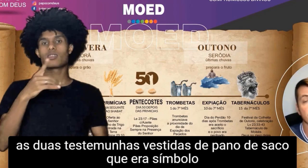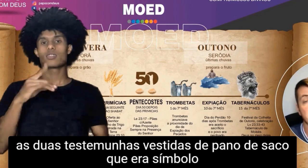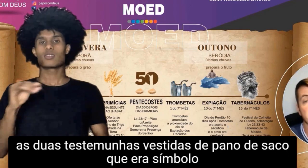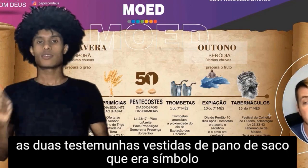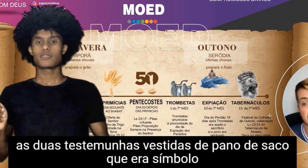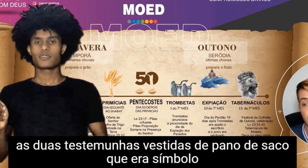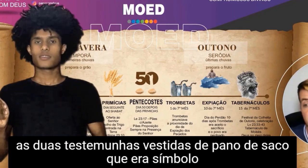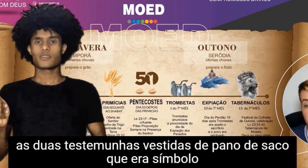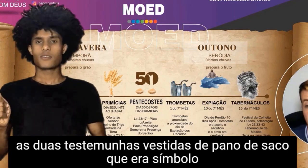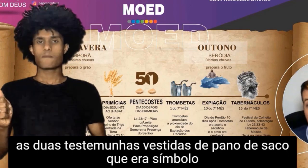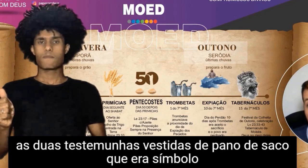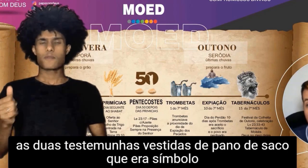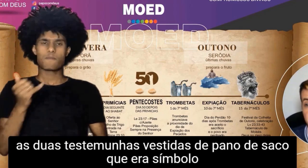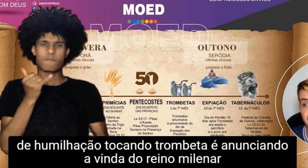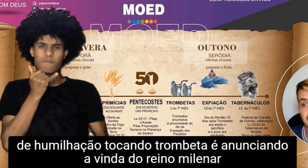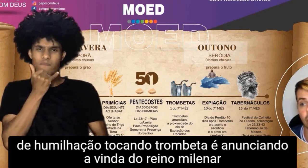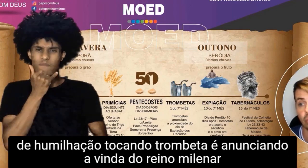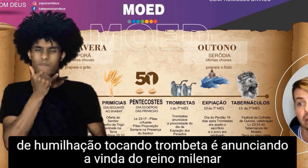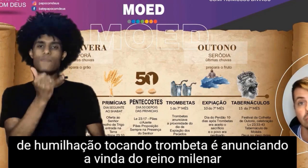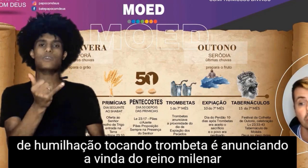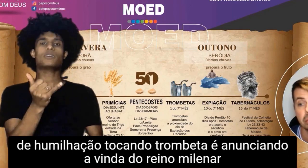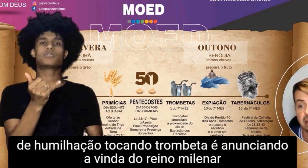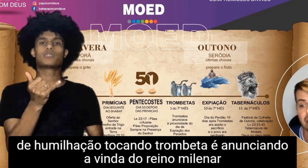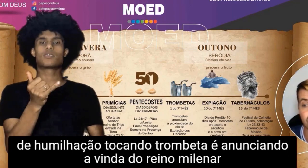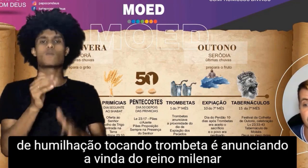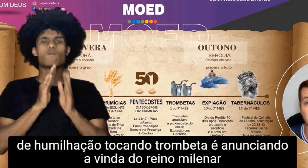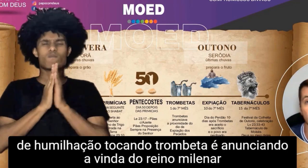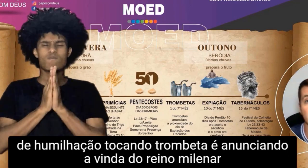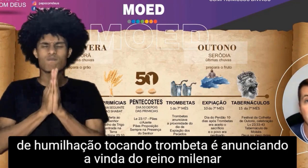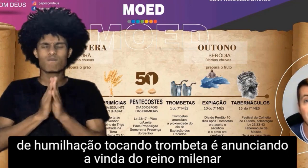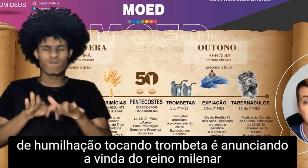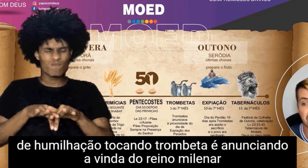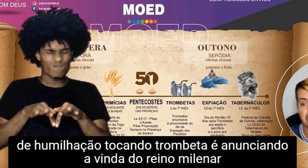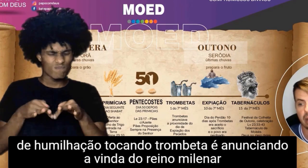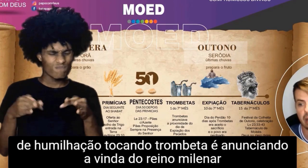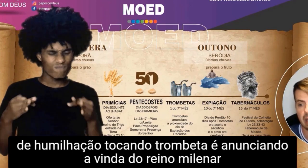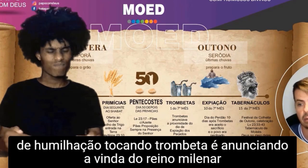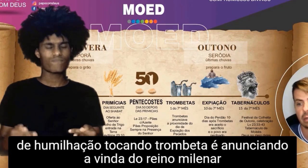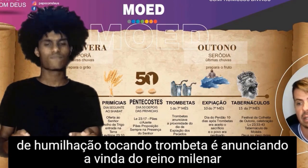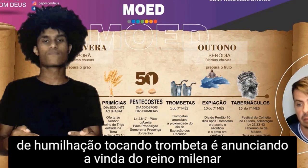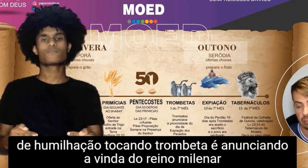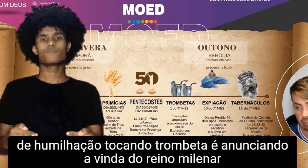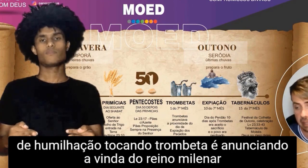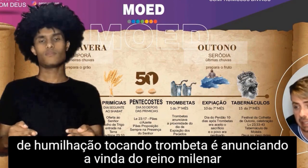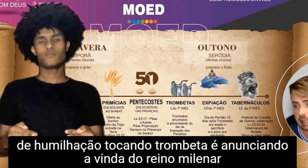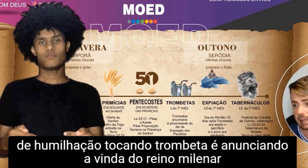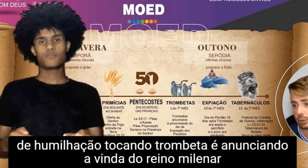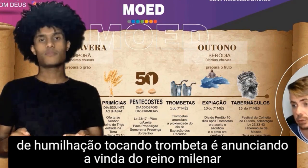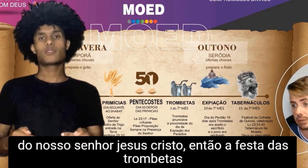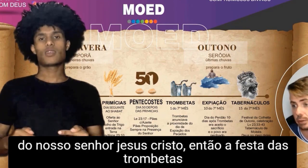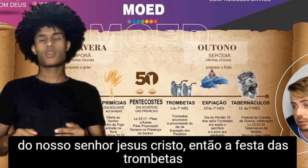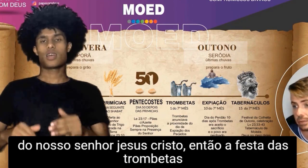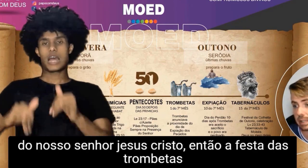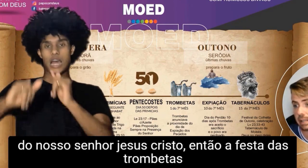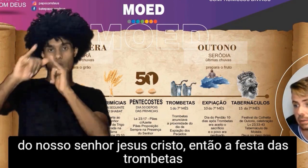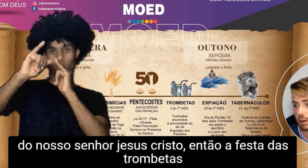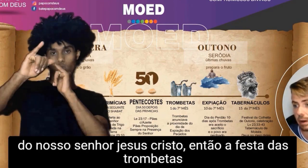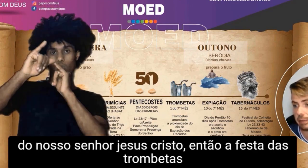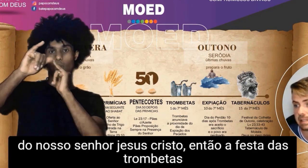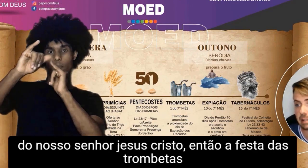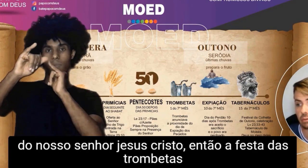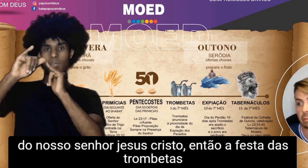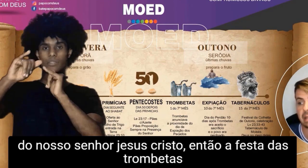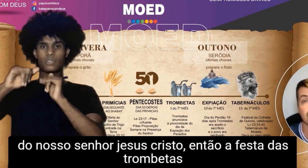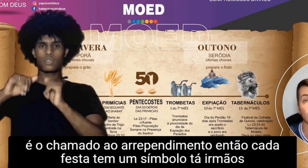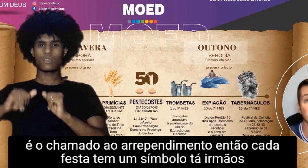testemunhas vestidas de pano de sáculo, que era símbolo de humilhação, tocando trombetas e anunciando a vinda do reino milenário do nosso Senhor Jesus Cristo. Então,